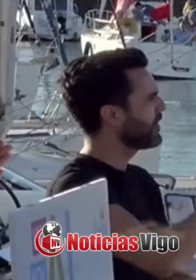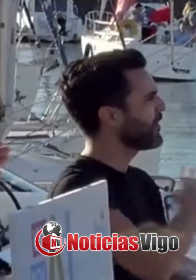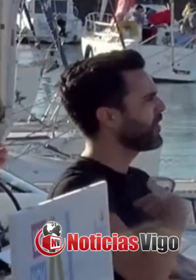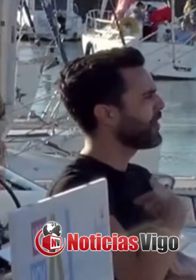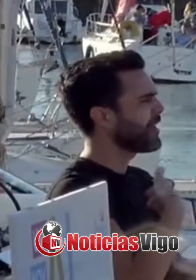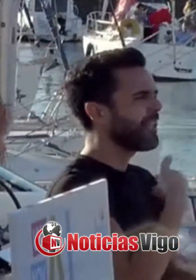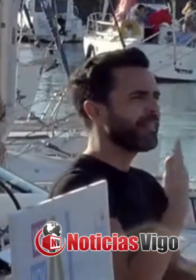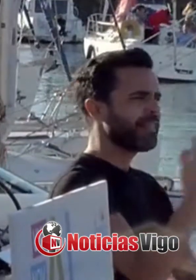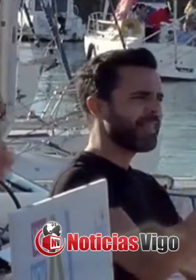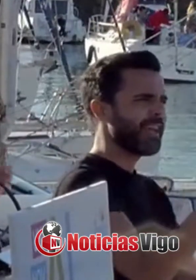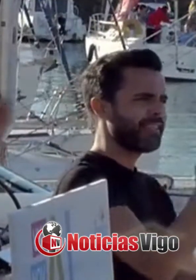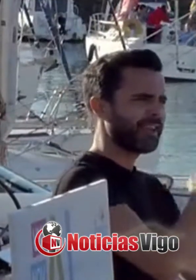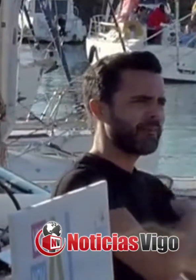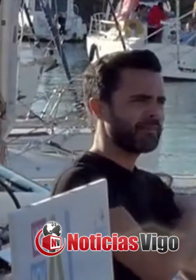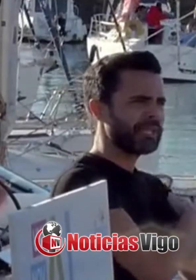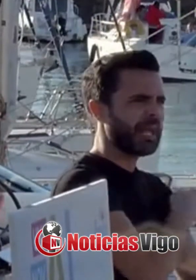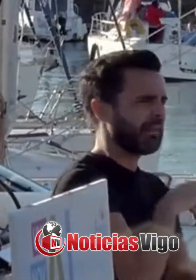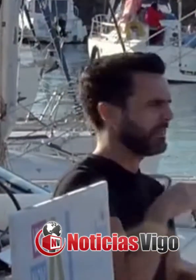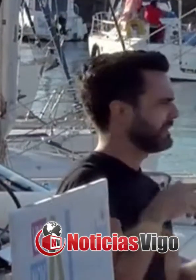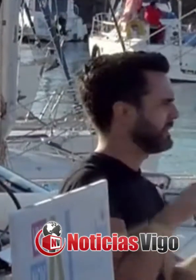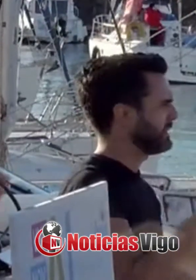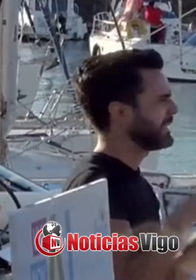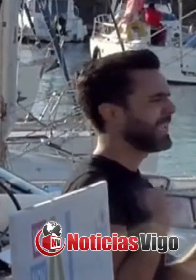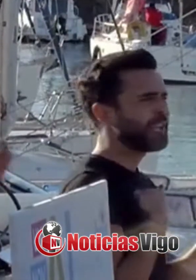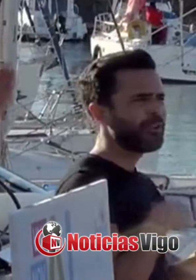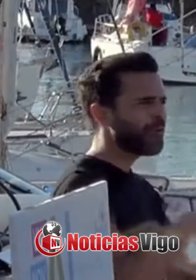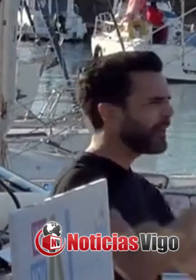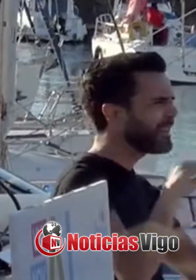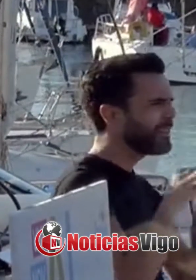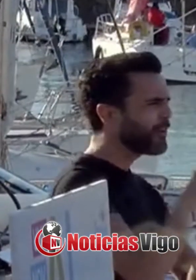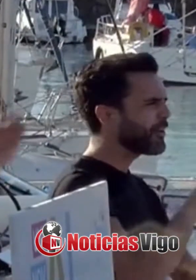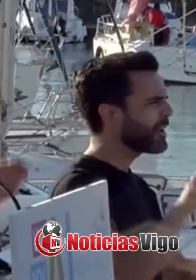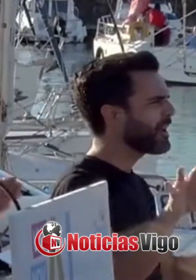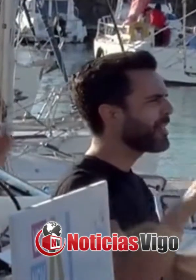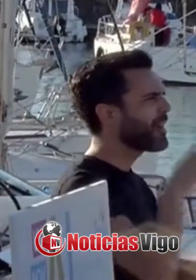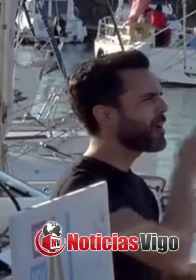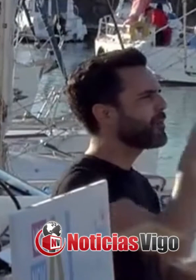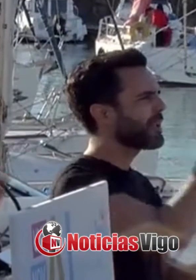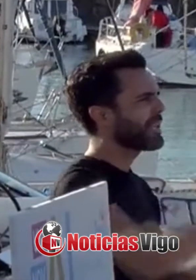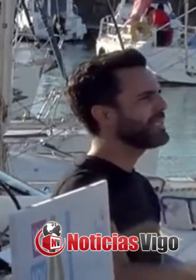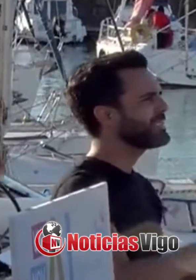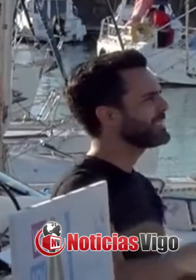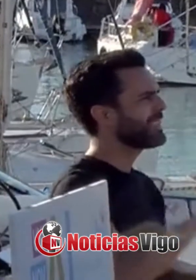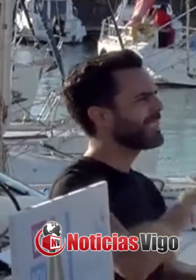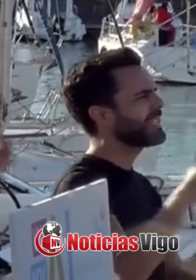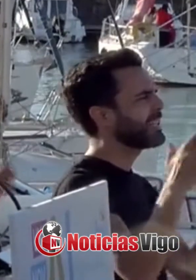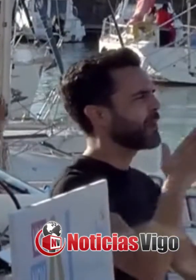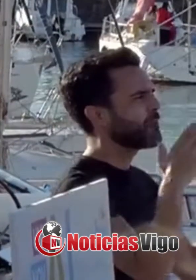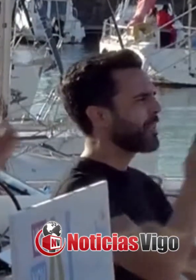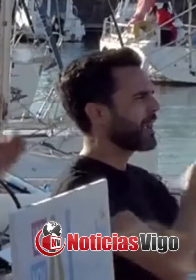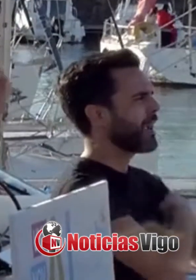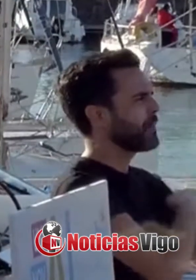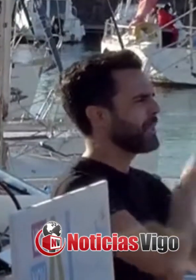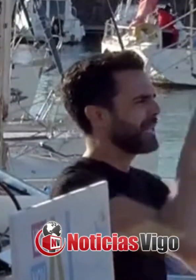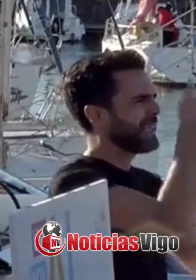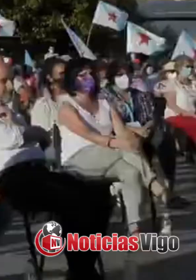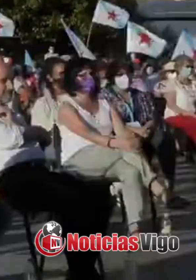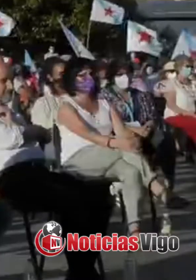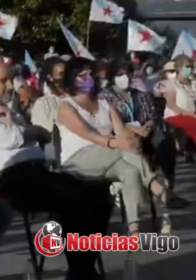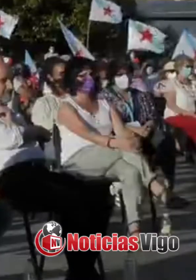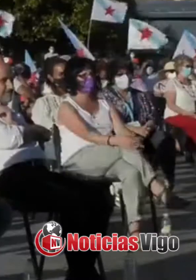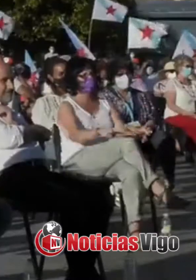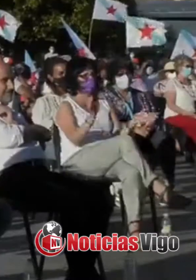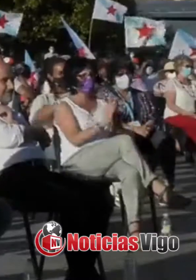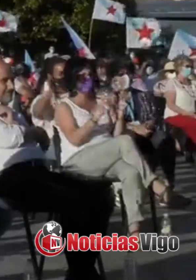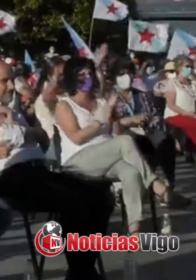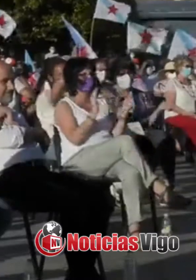10 capitáns. E non entendeu nada, porque neste non é tempo de capitáns, é tempo dunha